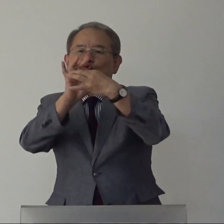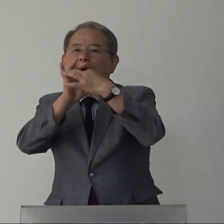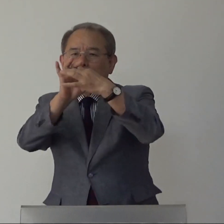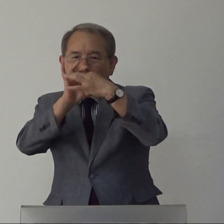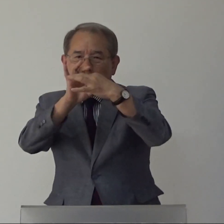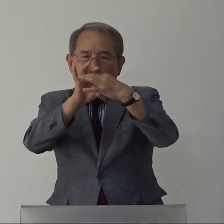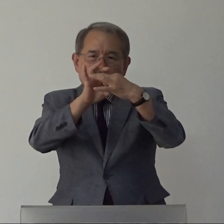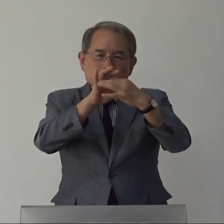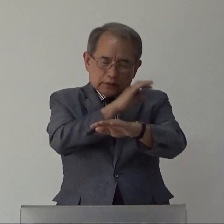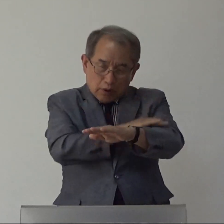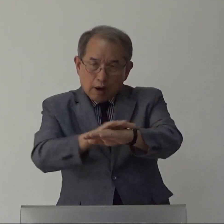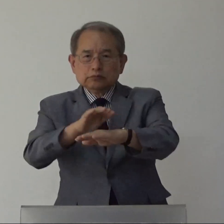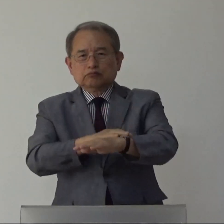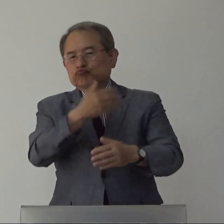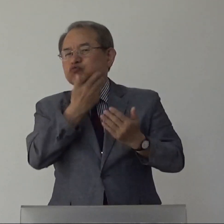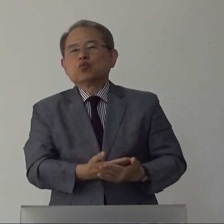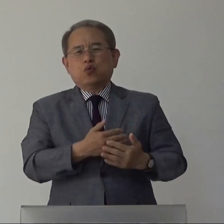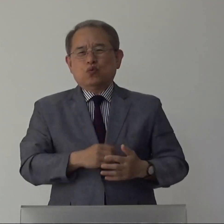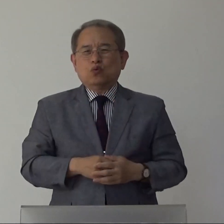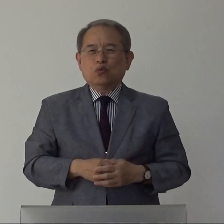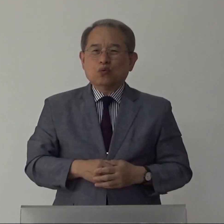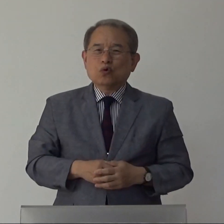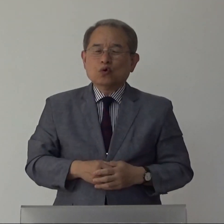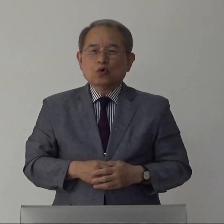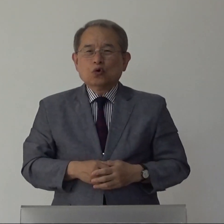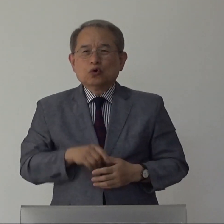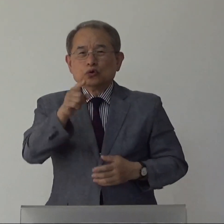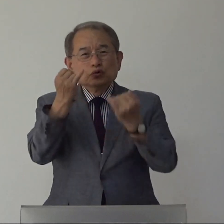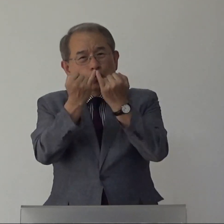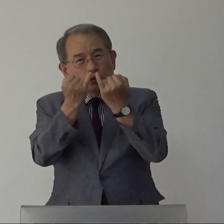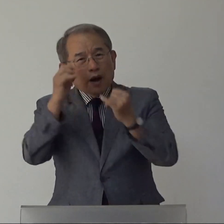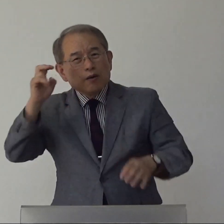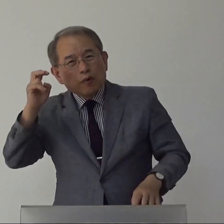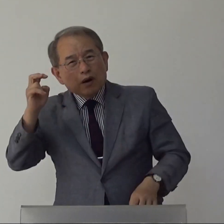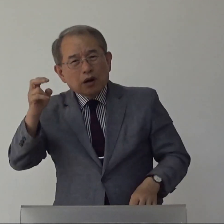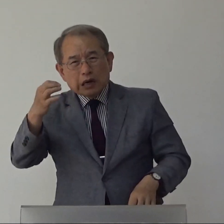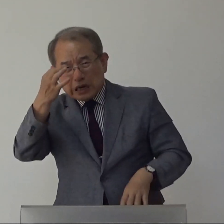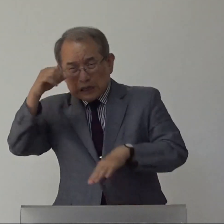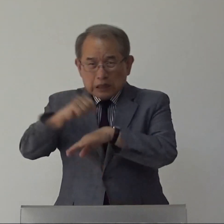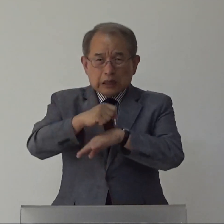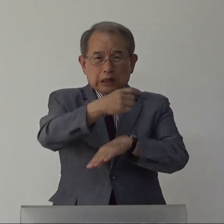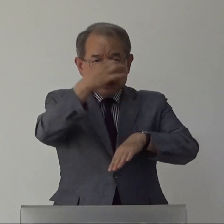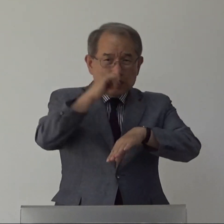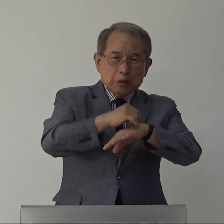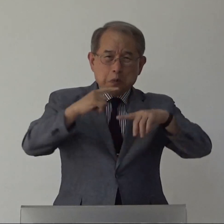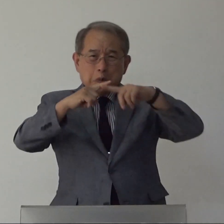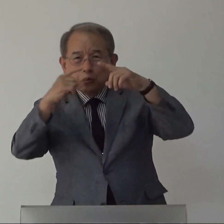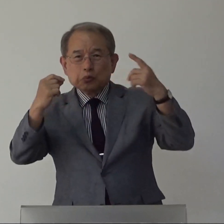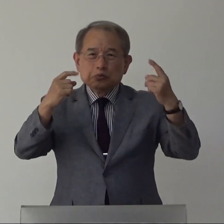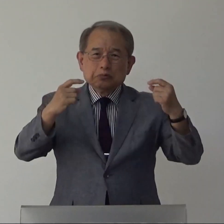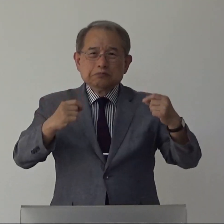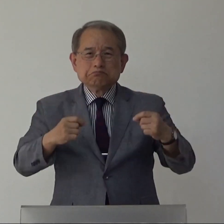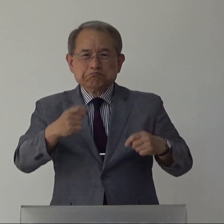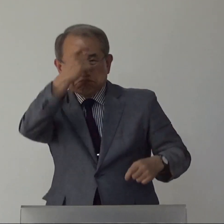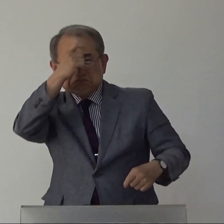교회에서 풍성하고 봉사하고 충성하는 것만 중요한 것이 아니라 사람과의 관계를 잘하는 것,